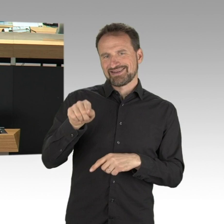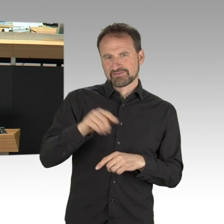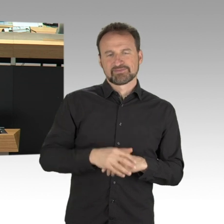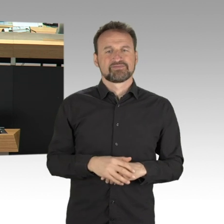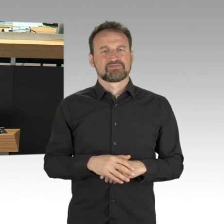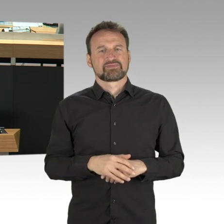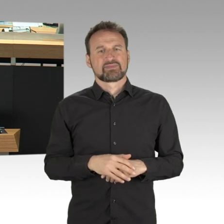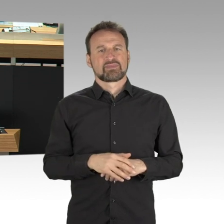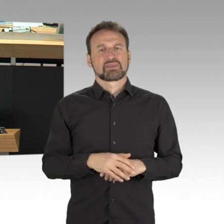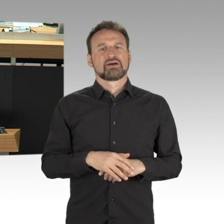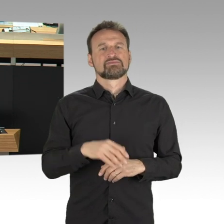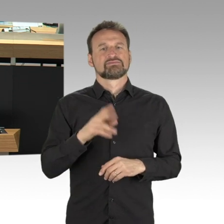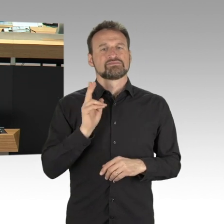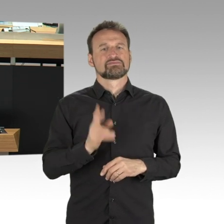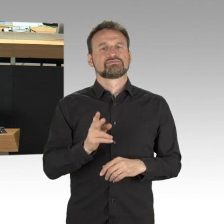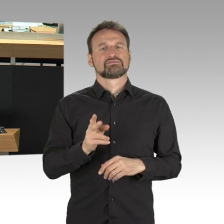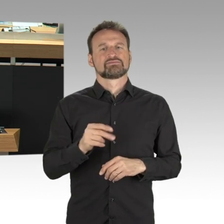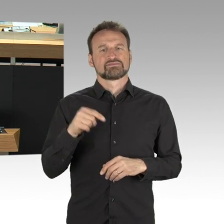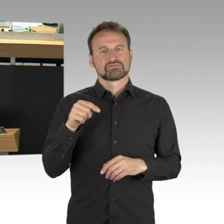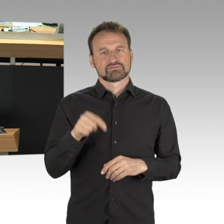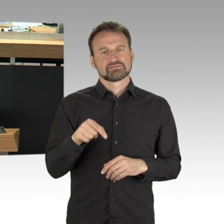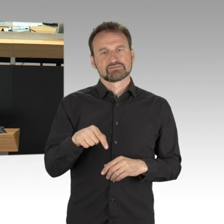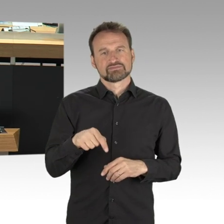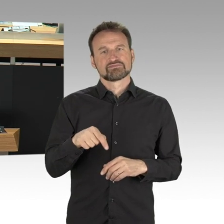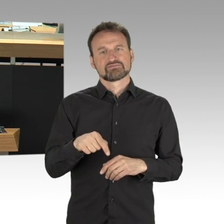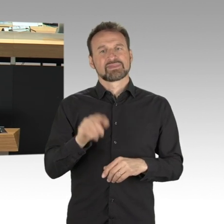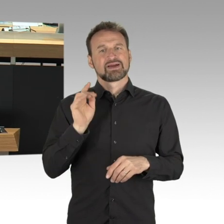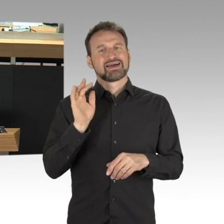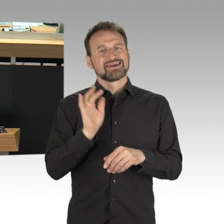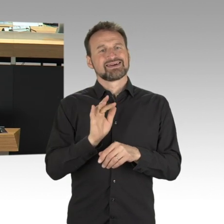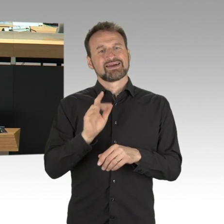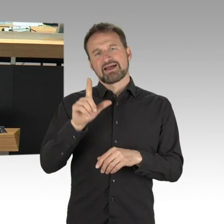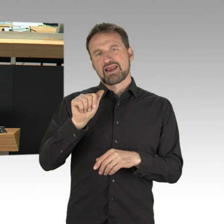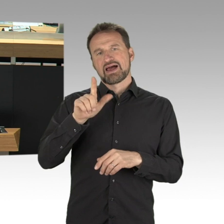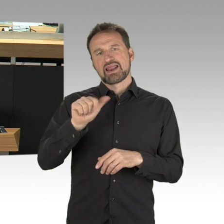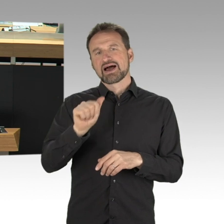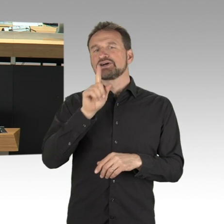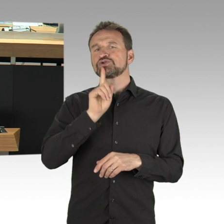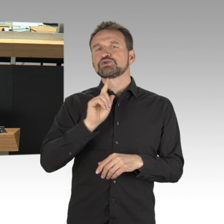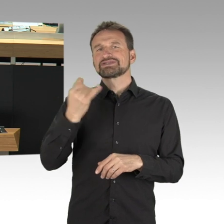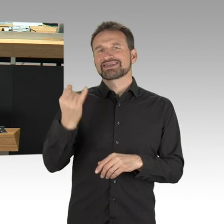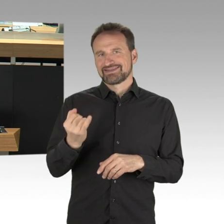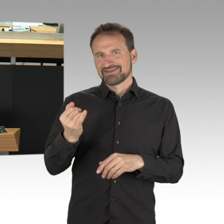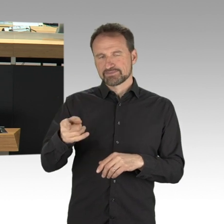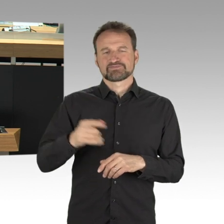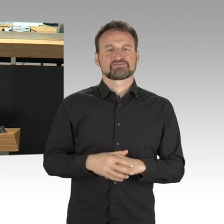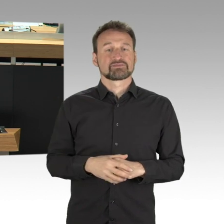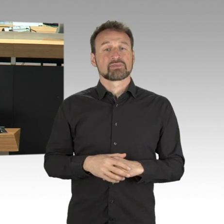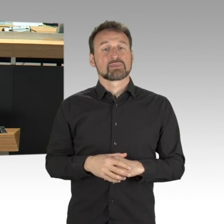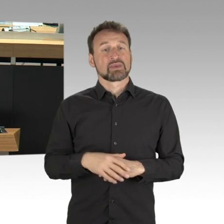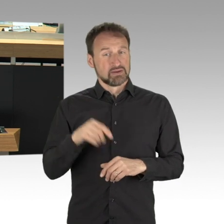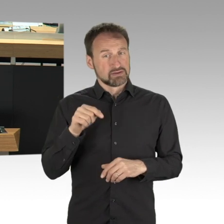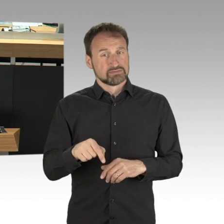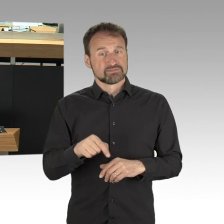gegen Rechtsextremismus, Rassismus und Antisemitismus gefördert werden. Ich zitiere Lala Süskind. Der Kampf gegen Antisemitismus ist nicht